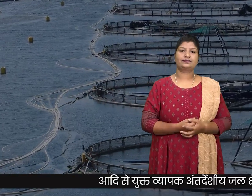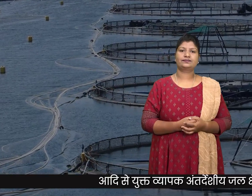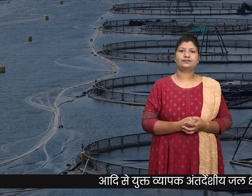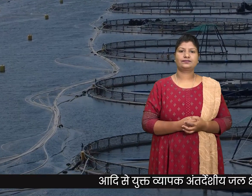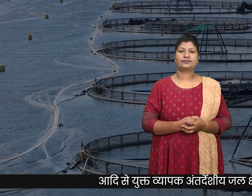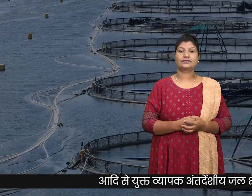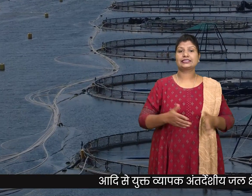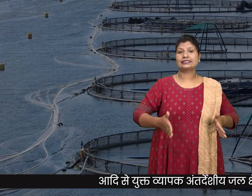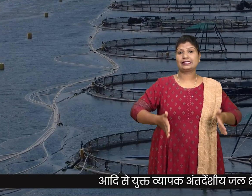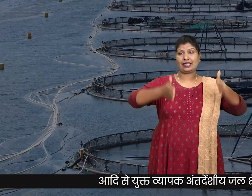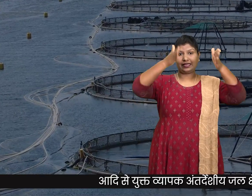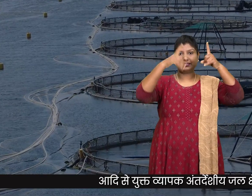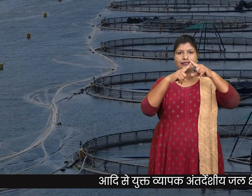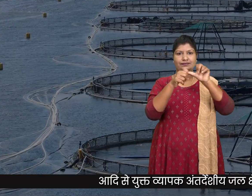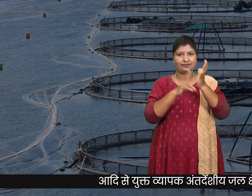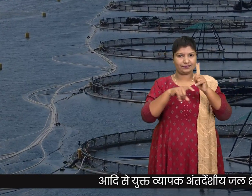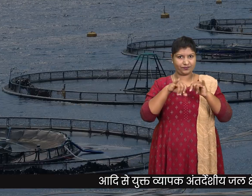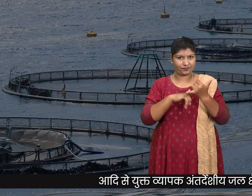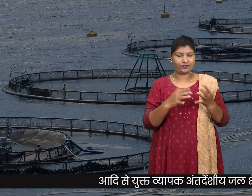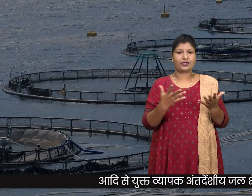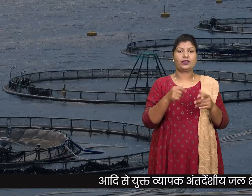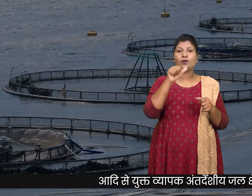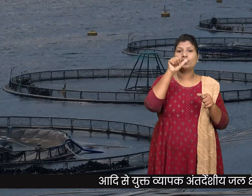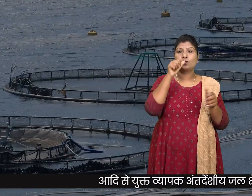आदि से युक्त व्यापक अंतर्देशीय जल क्षेत्र है।